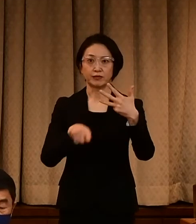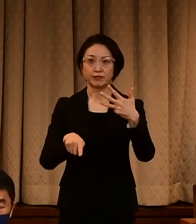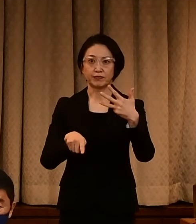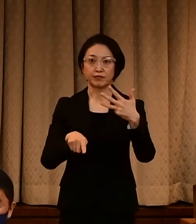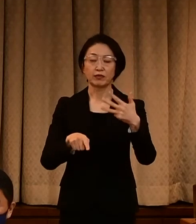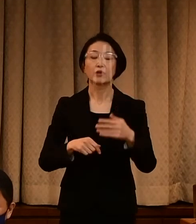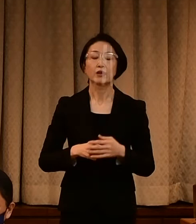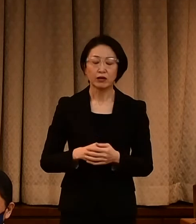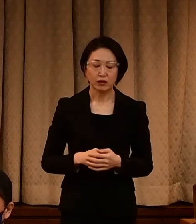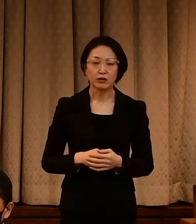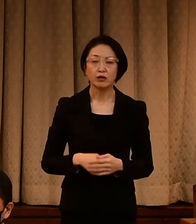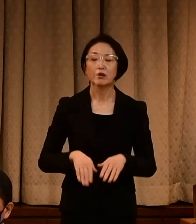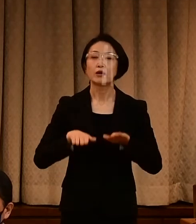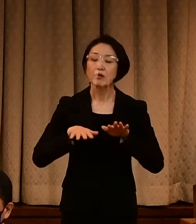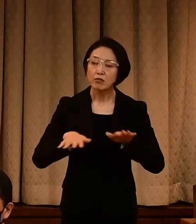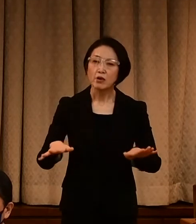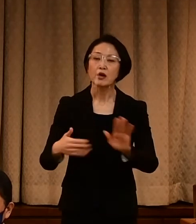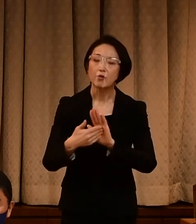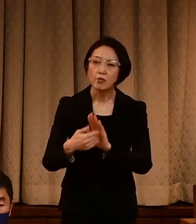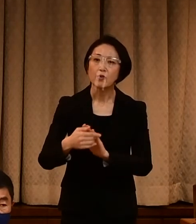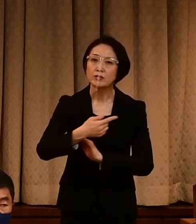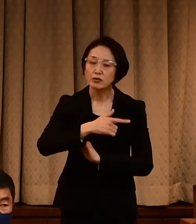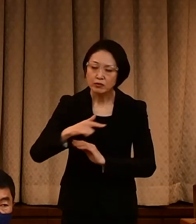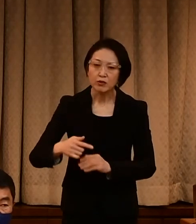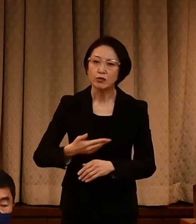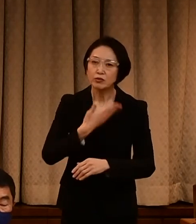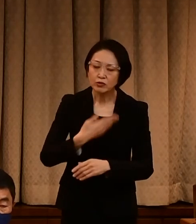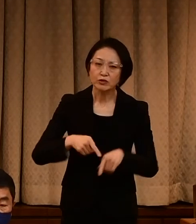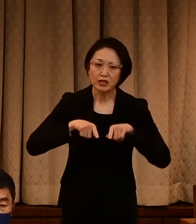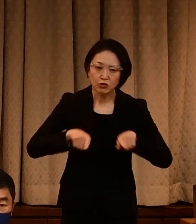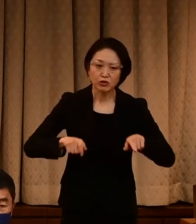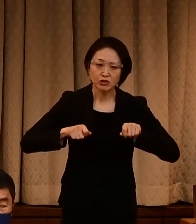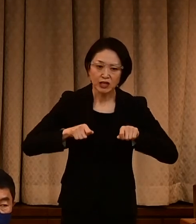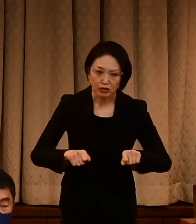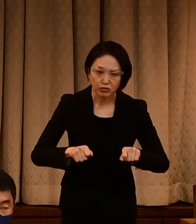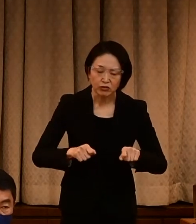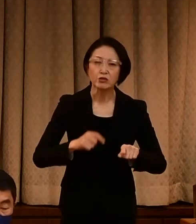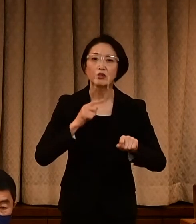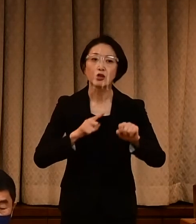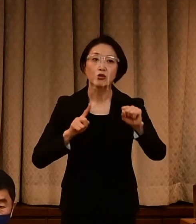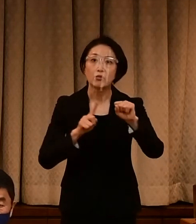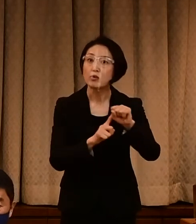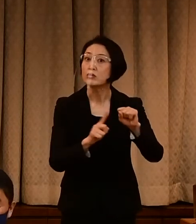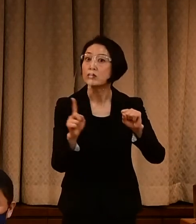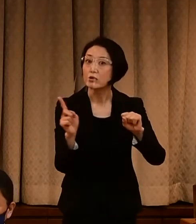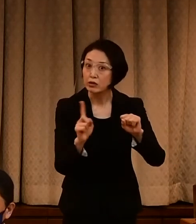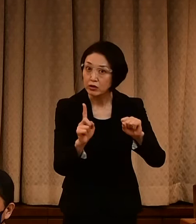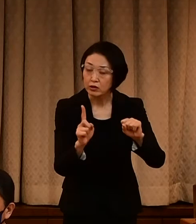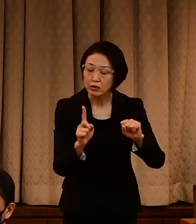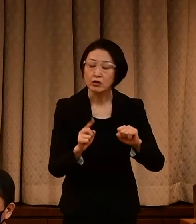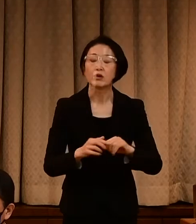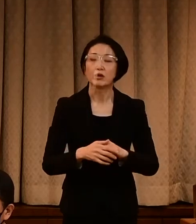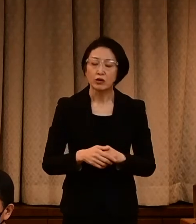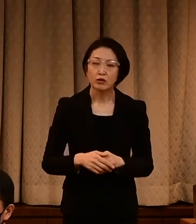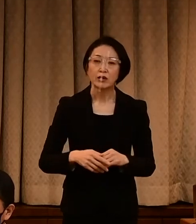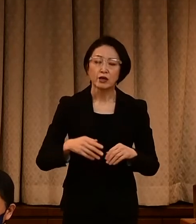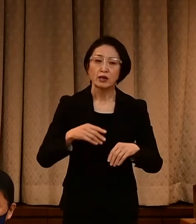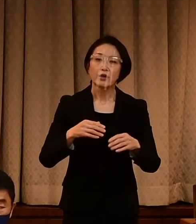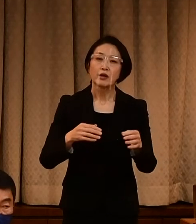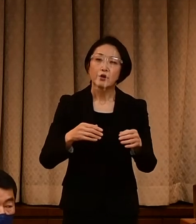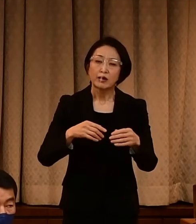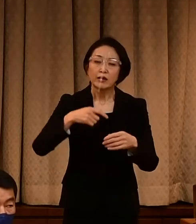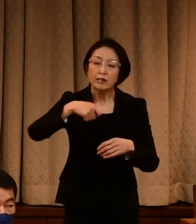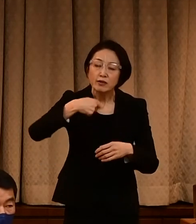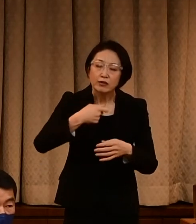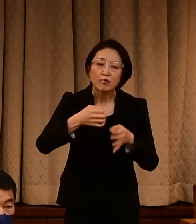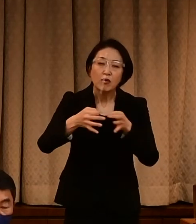重点措置をして、一番大きな狙いは、まん延防止等重点措置にする一番大きな狙いは、時短、飲